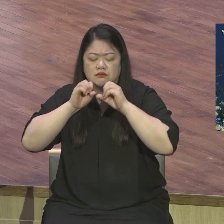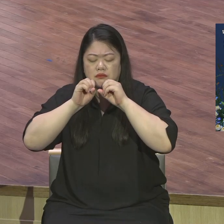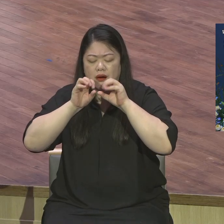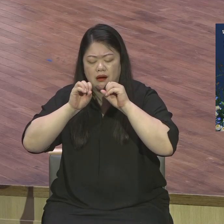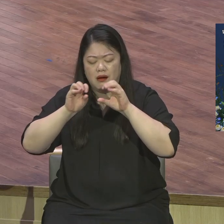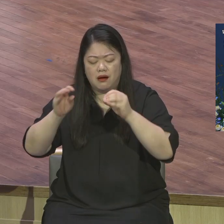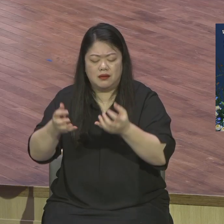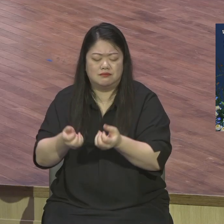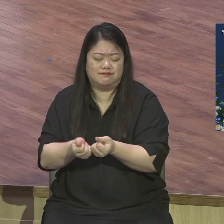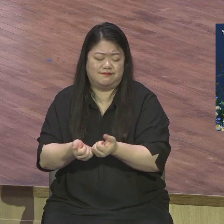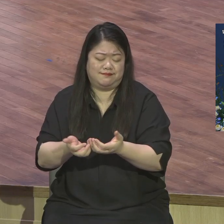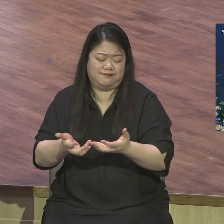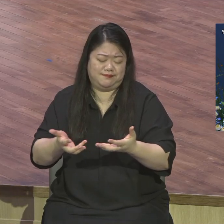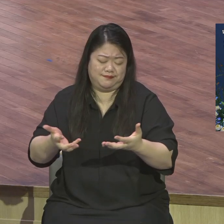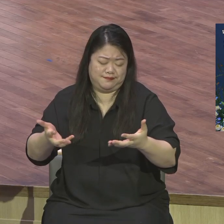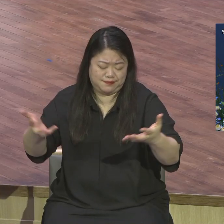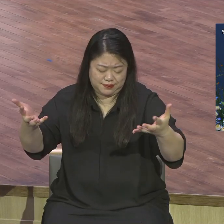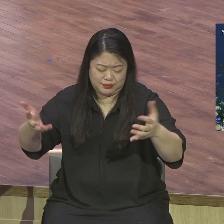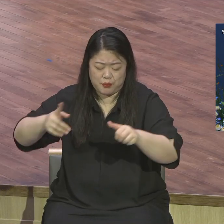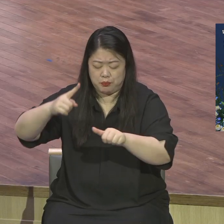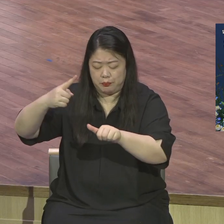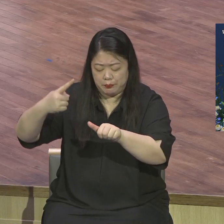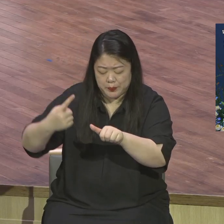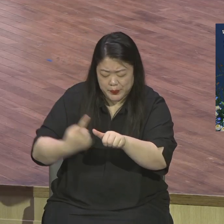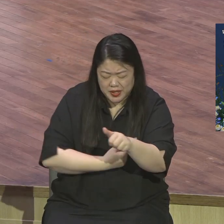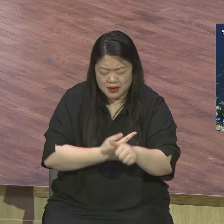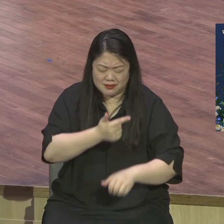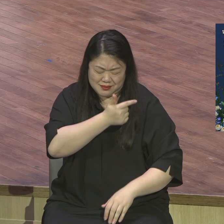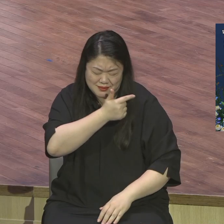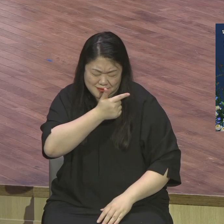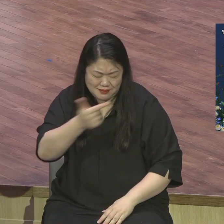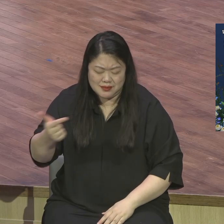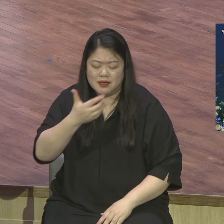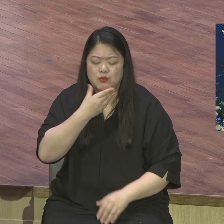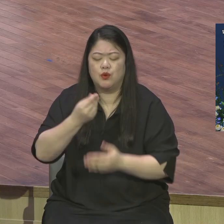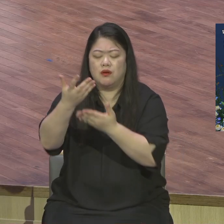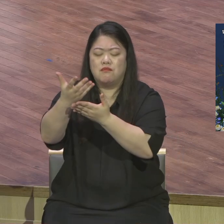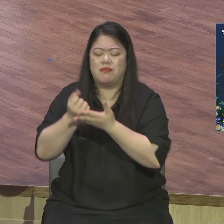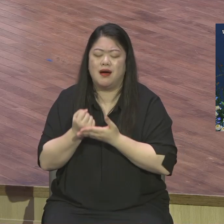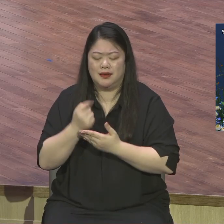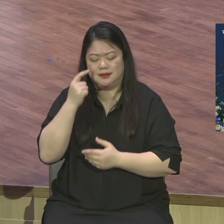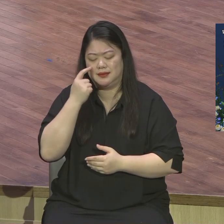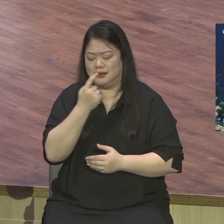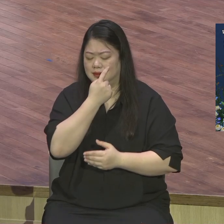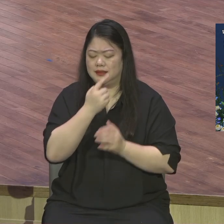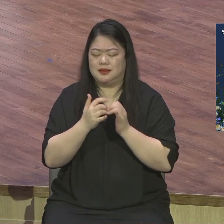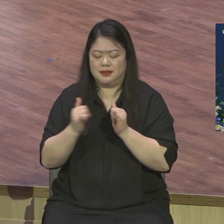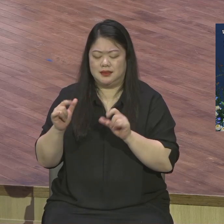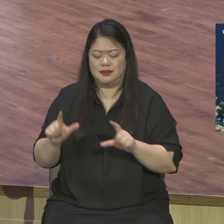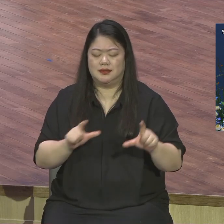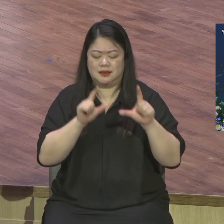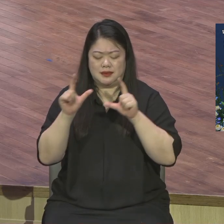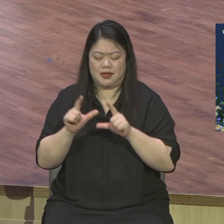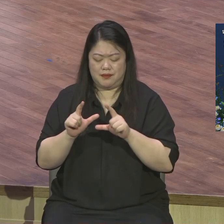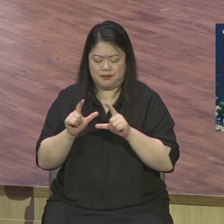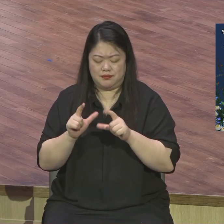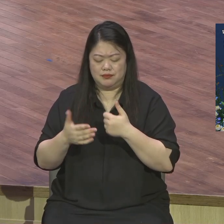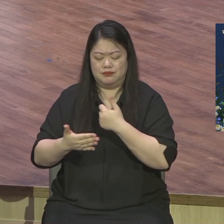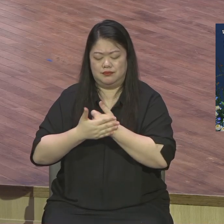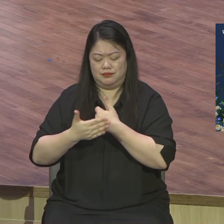되게 하시고 복음 속에 모든 축복의 비밀이 담겨있음을 체험하며 정인된 삶을 살 수 있도록 오늘 또 새롭게